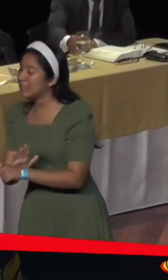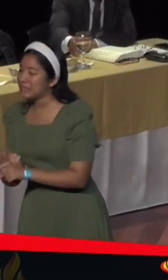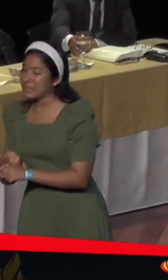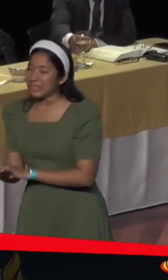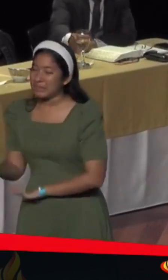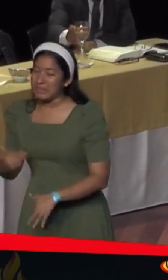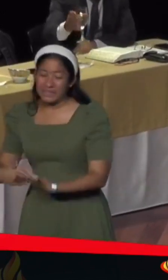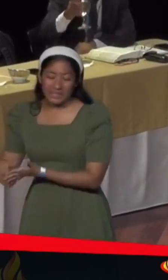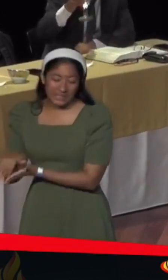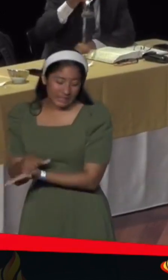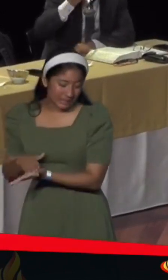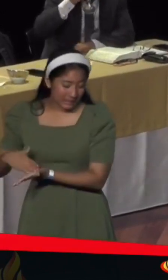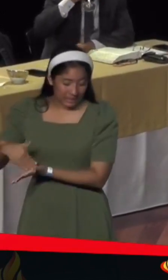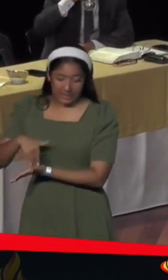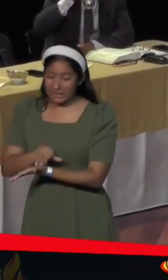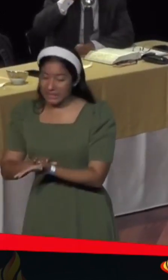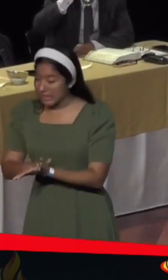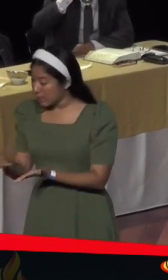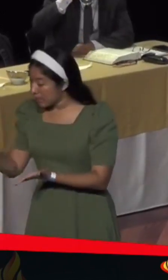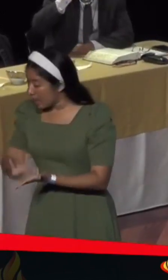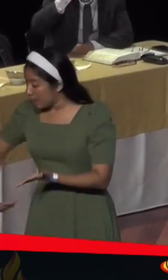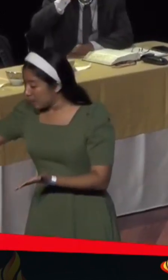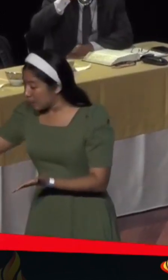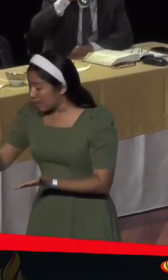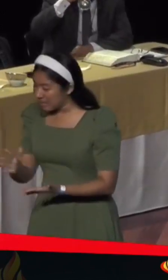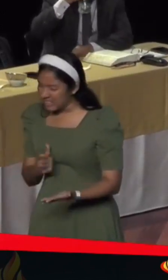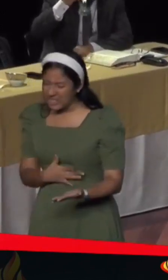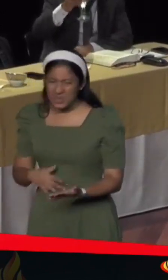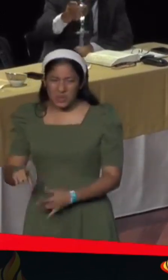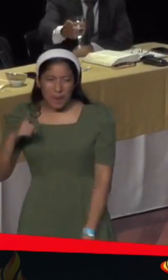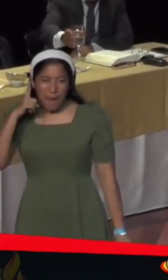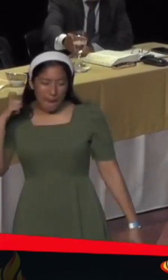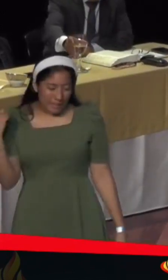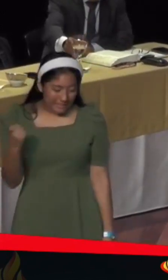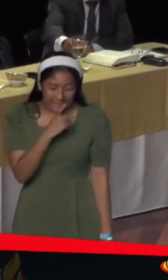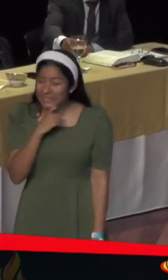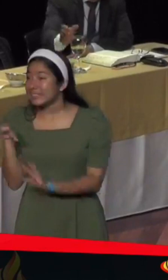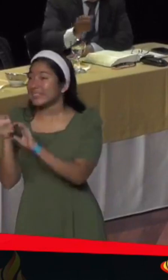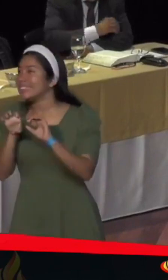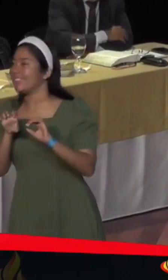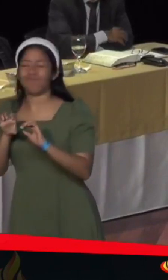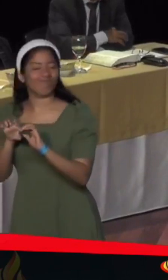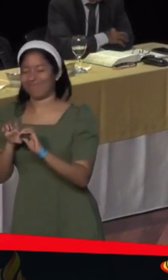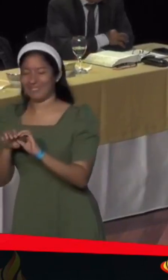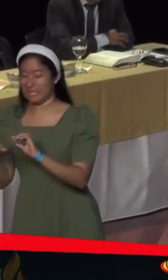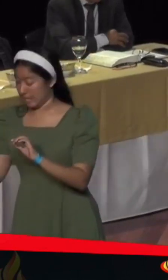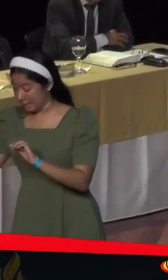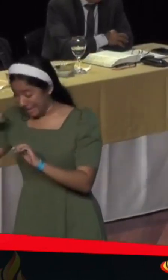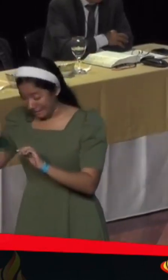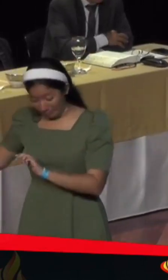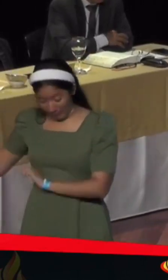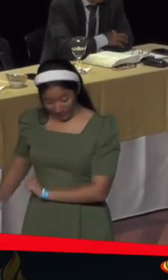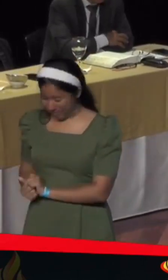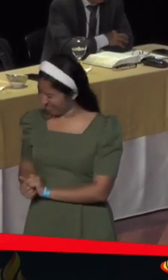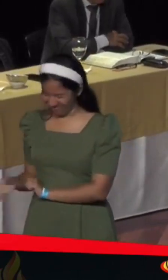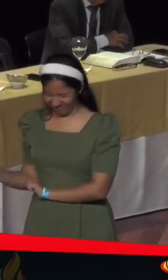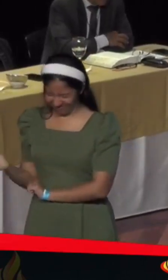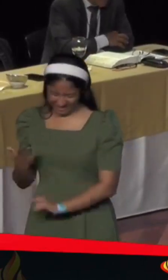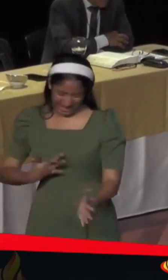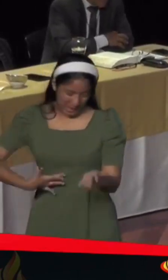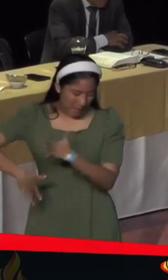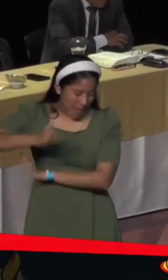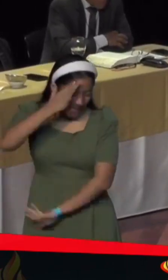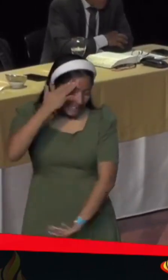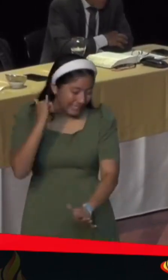al nunca jamás y a creer que no vas a alcanzar, y a creer que contigo no está Dios, y crees que no